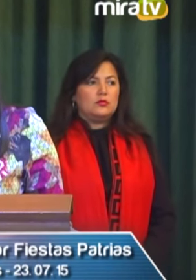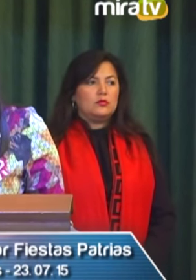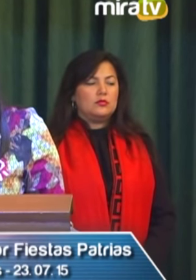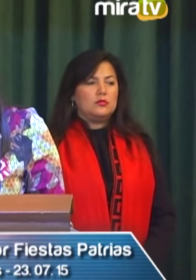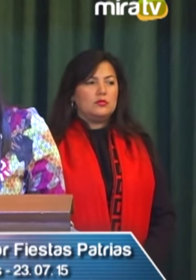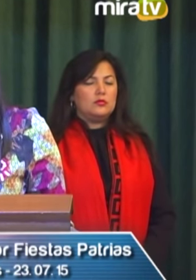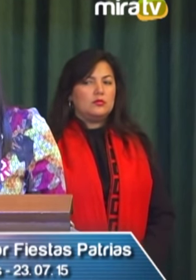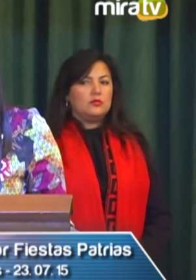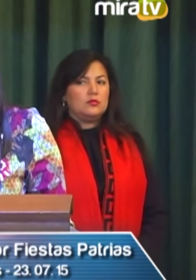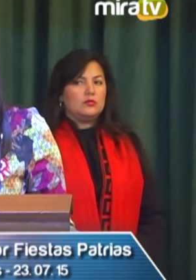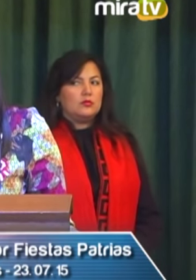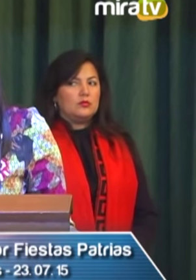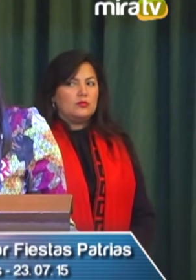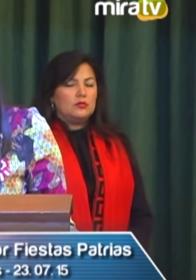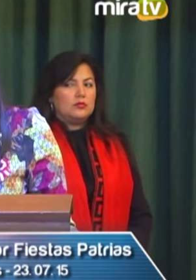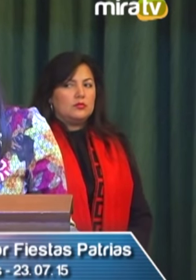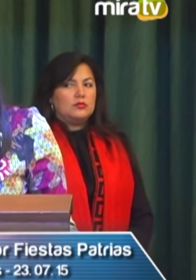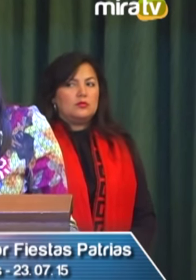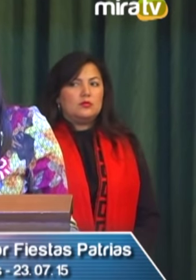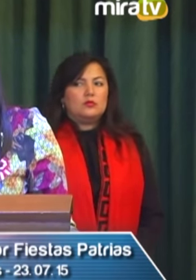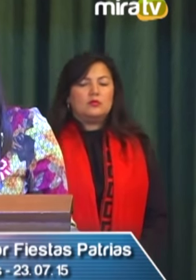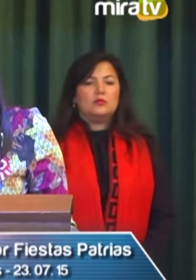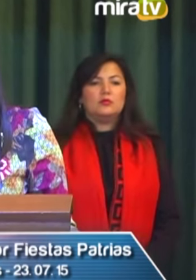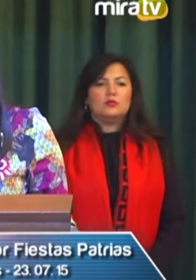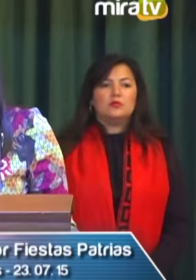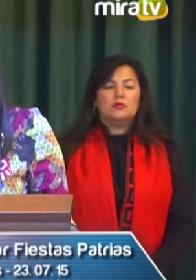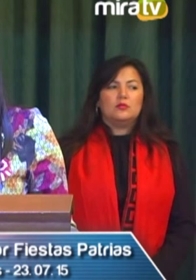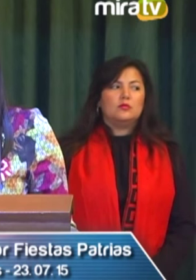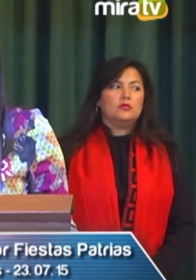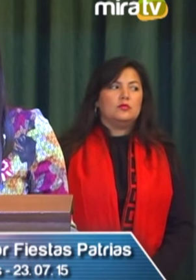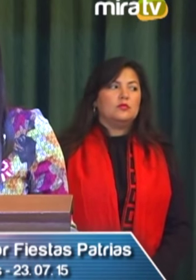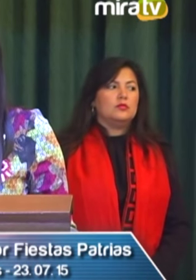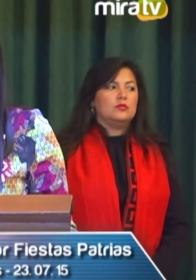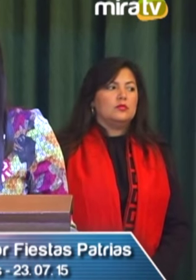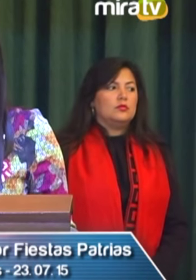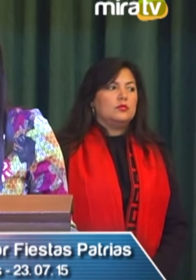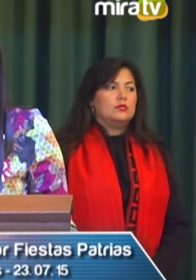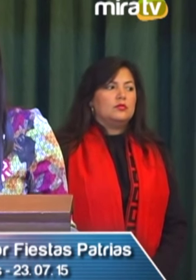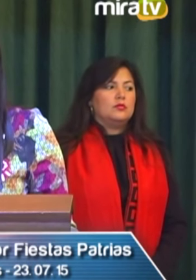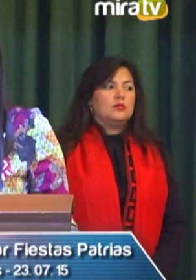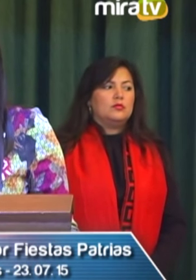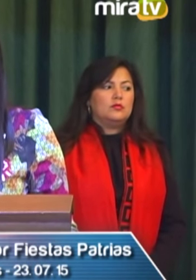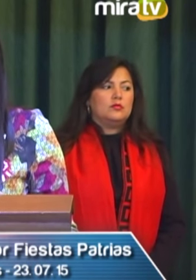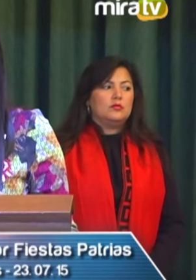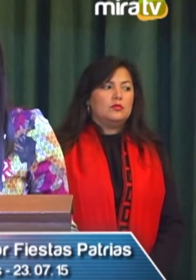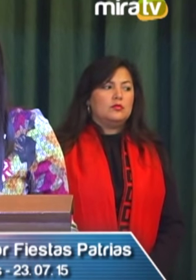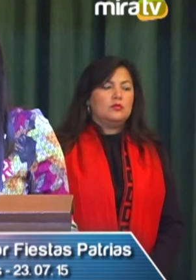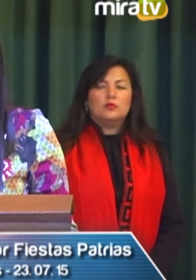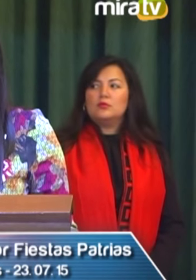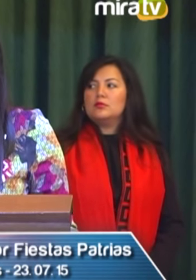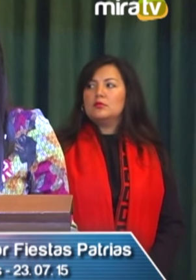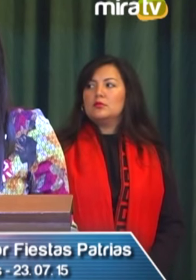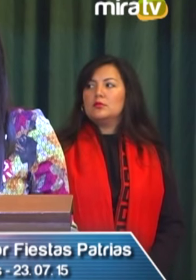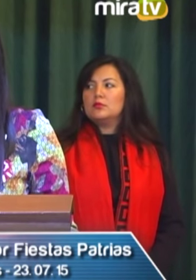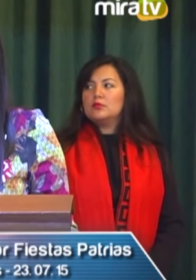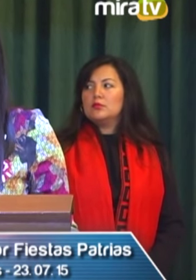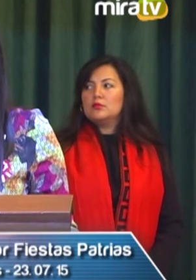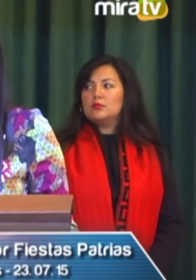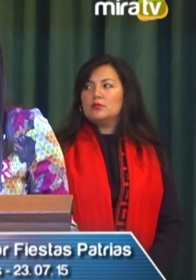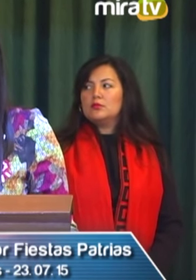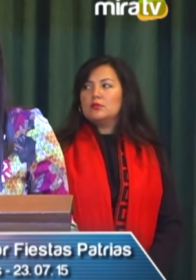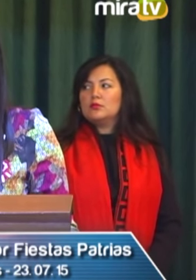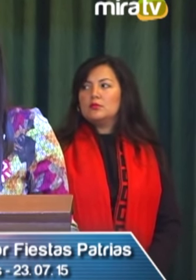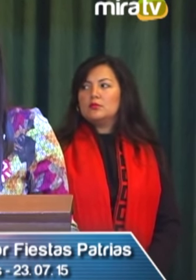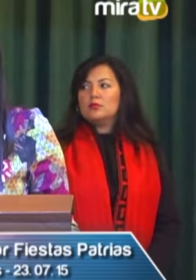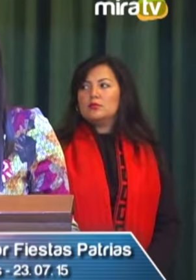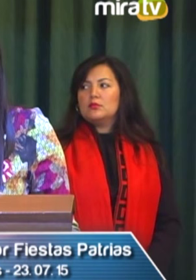1993 y 1994, integró el Consejo Ejecutivo del Poder Judicial, donde tuvo a su cargo la puesta en marcha